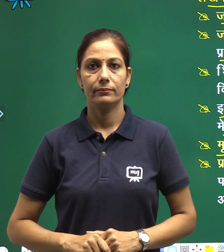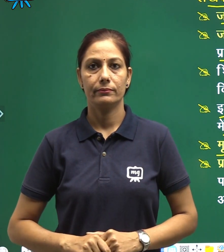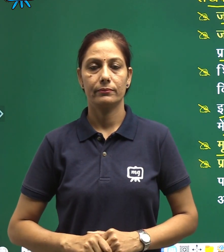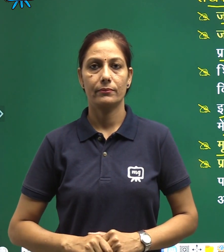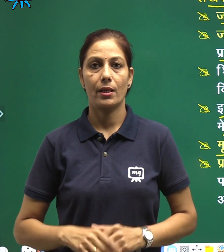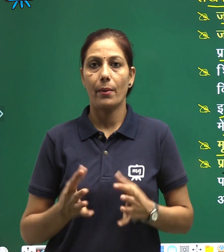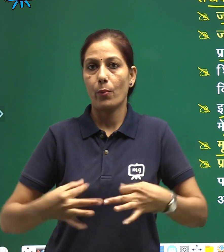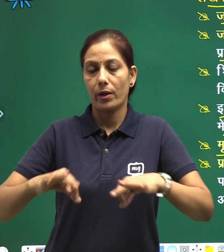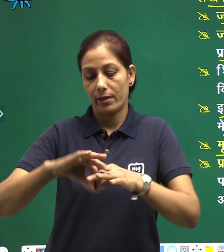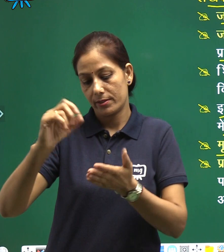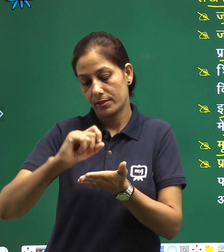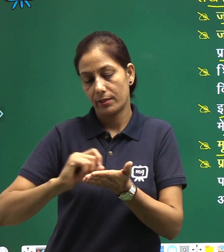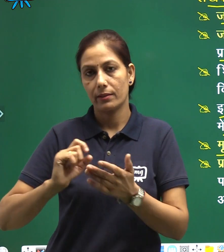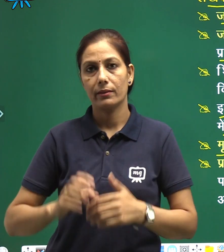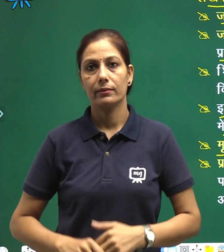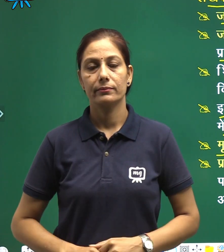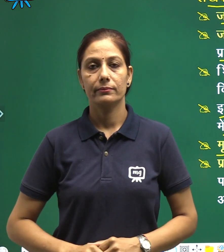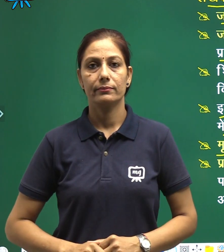प्रमुख रचनाएं